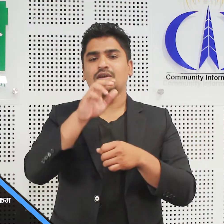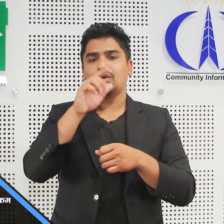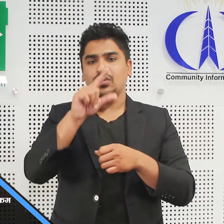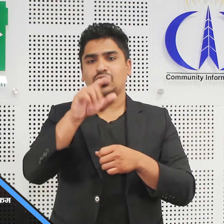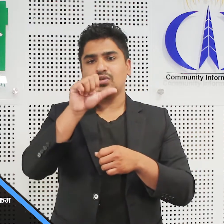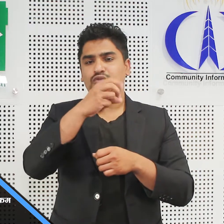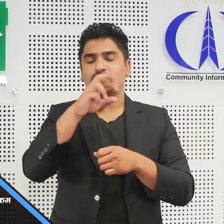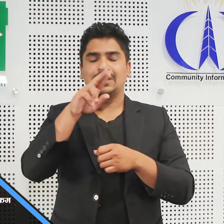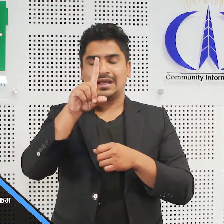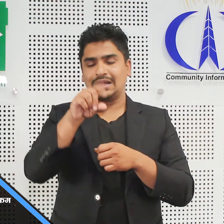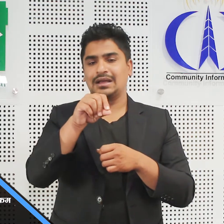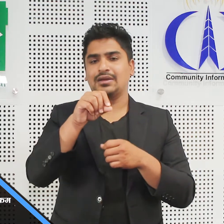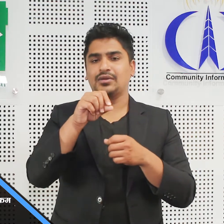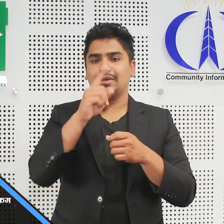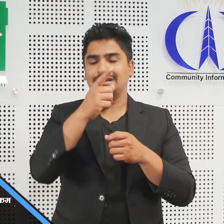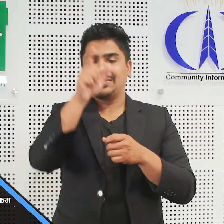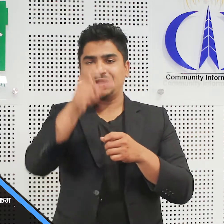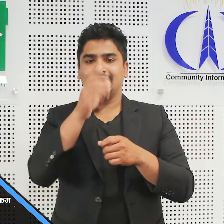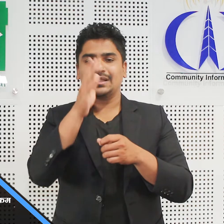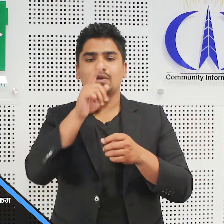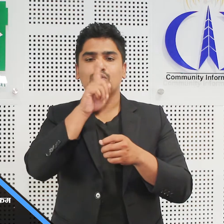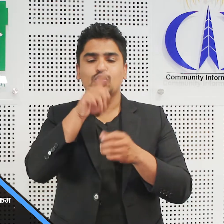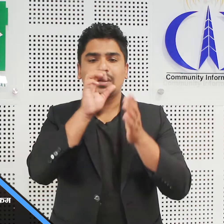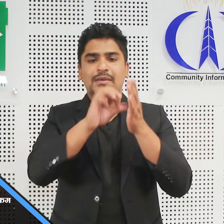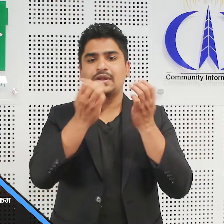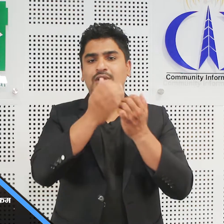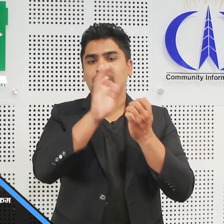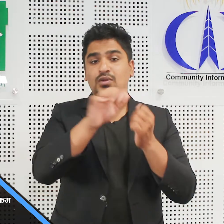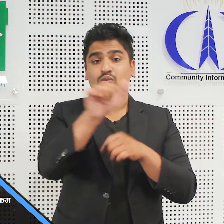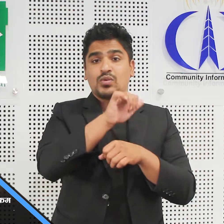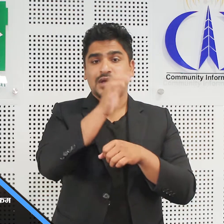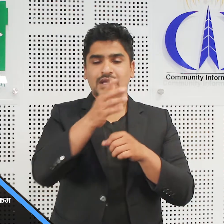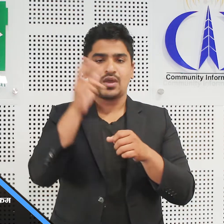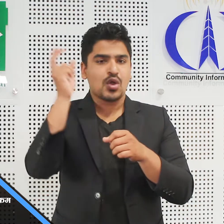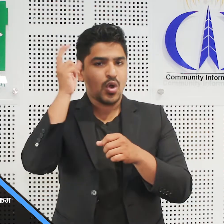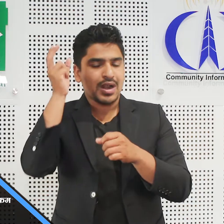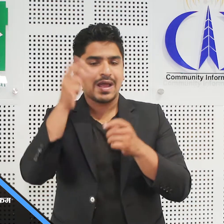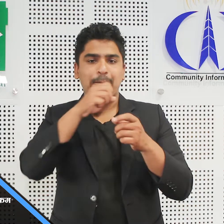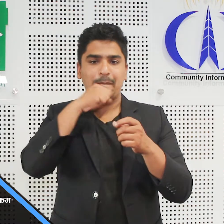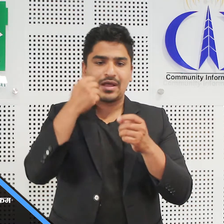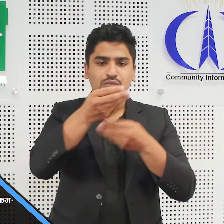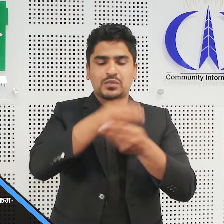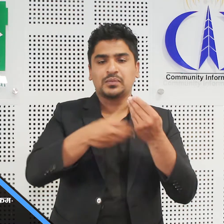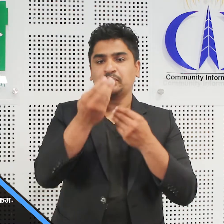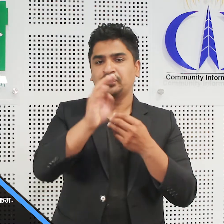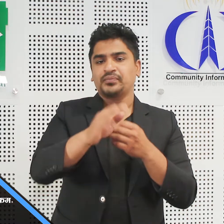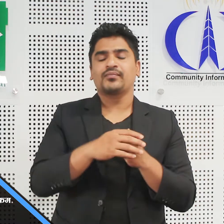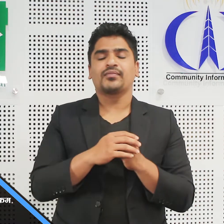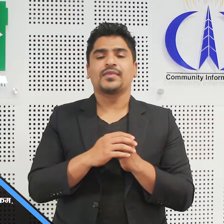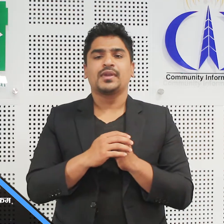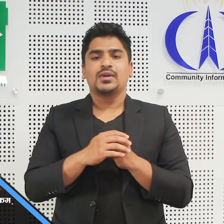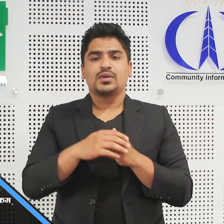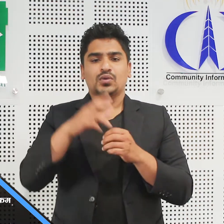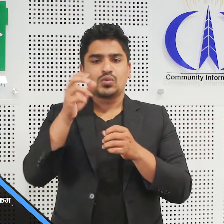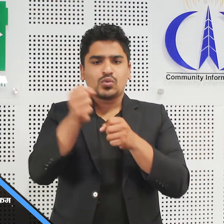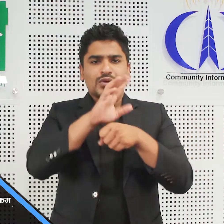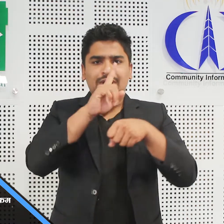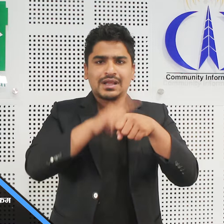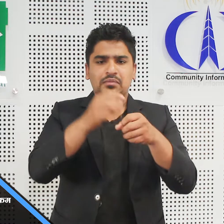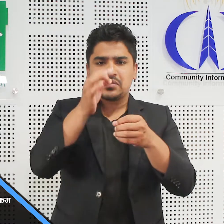साथी कल्पना ढेगा मगरको रिपोर्ट। वीरेन्द्रनगर 8 खजुराका ललितनाथ योगीले कुखुरा पालन व्यवसाय गर्दै आउनु भएको छ।